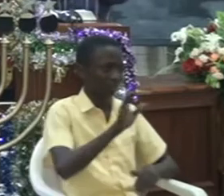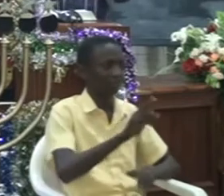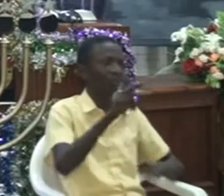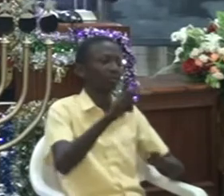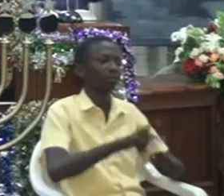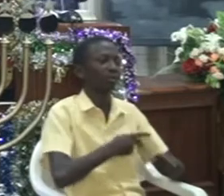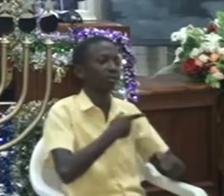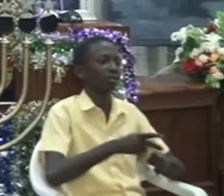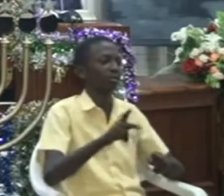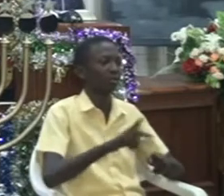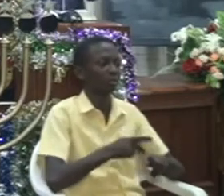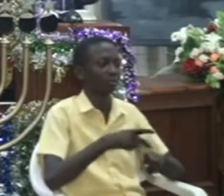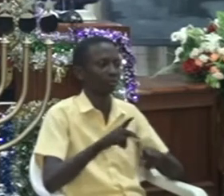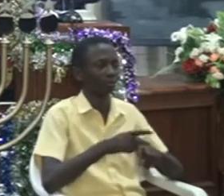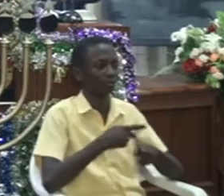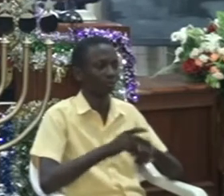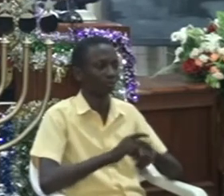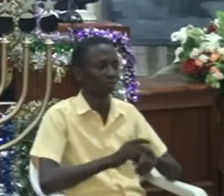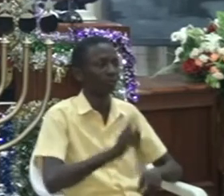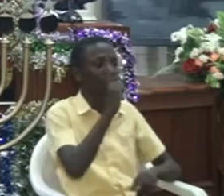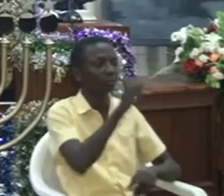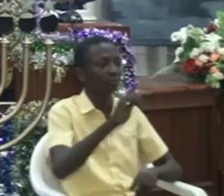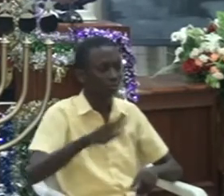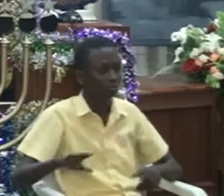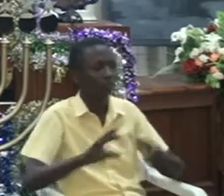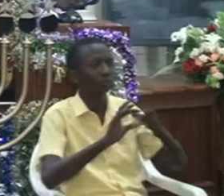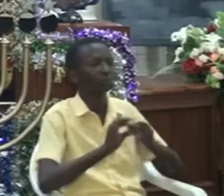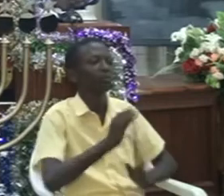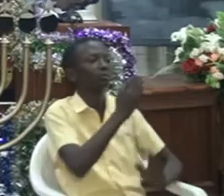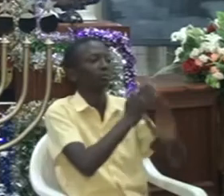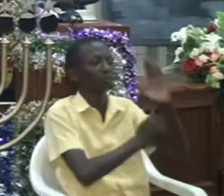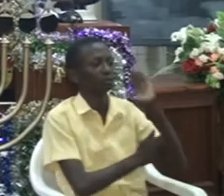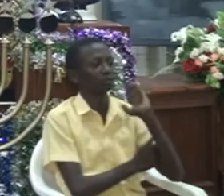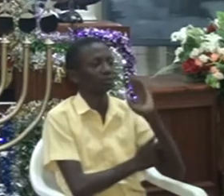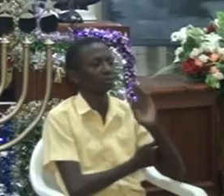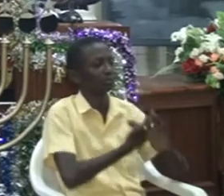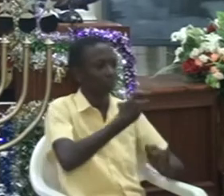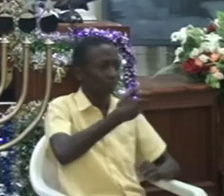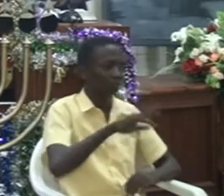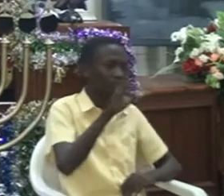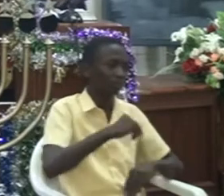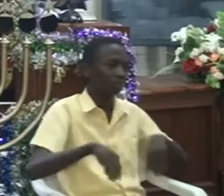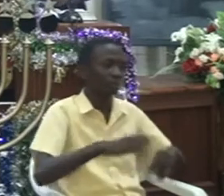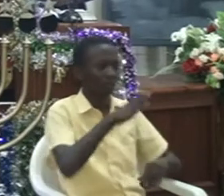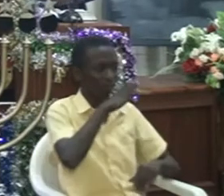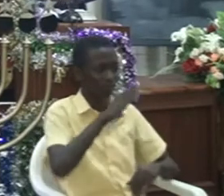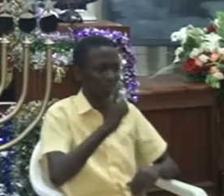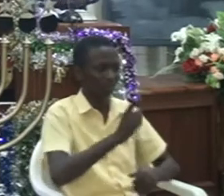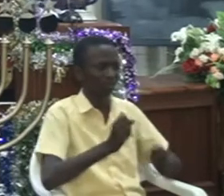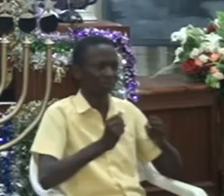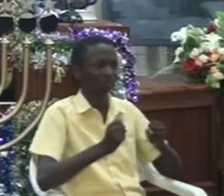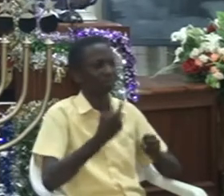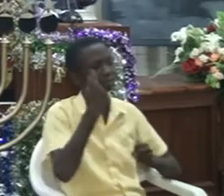Ili tupate kuitenda. Un enfant de Dieu, mwana wa Mungu, il ne fait pas un effort pour combattre la